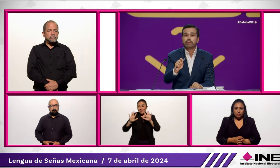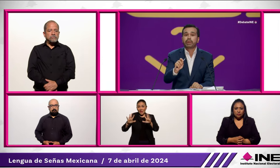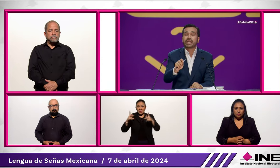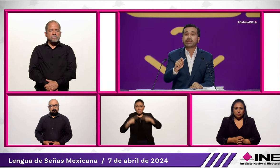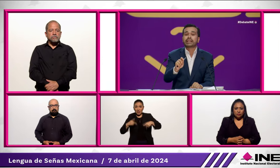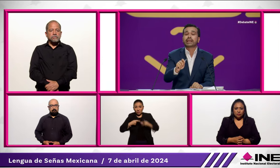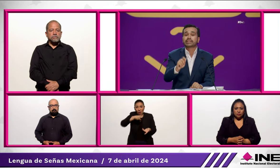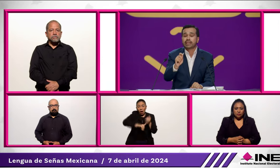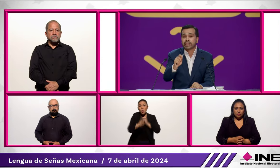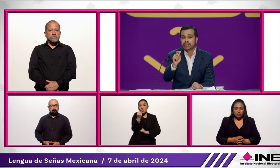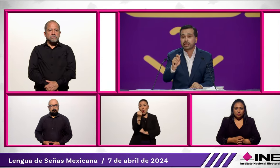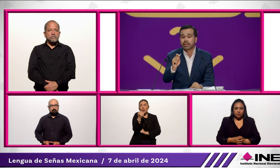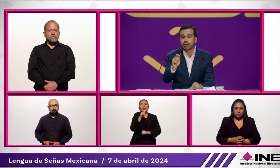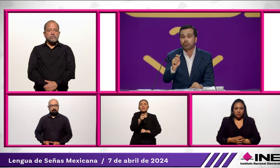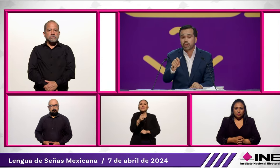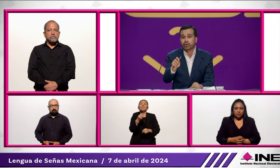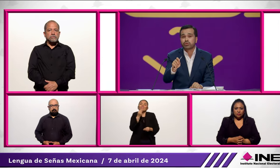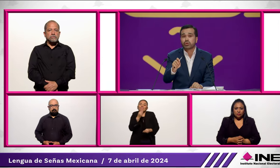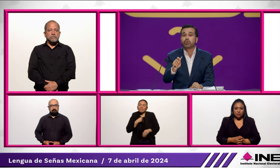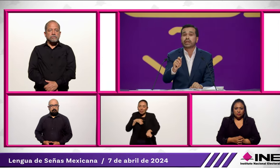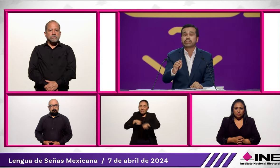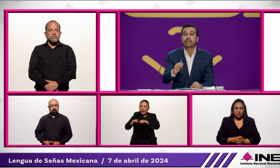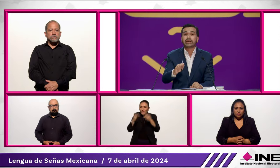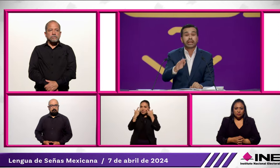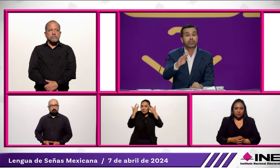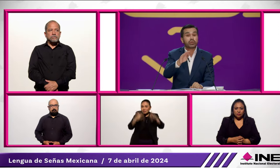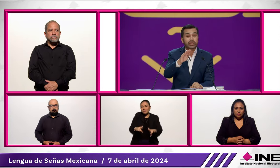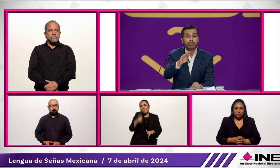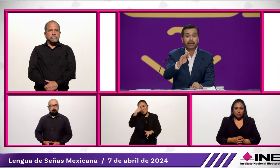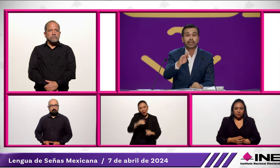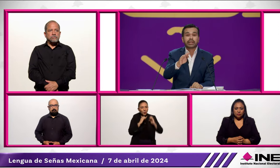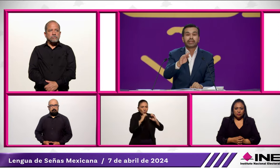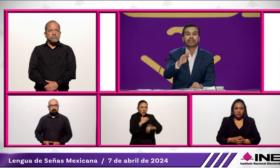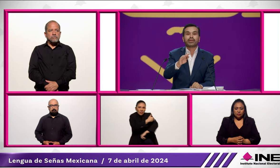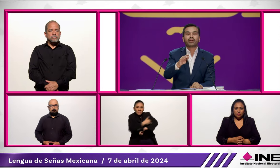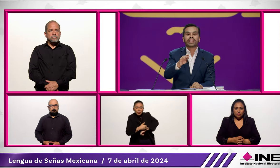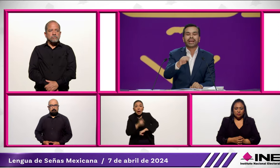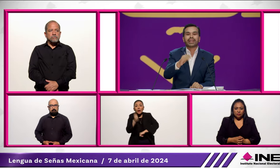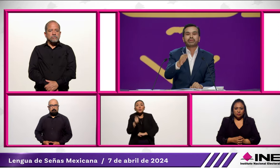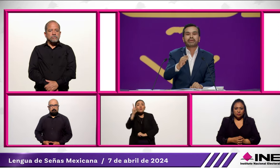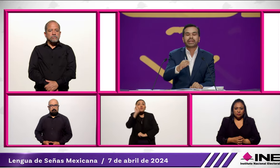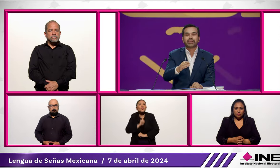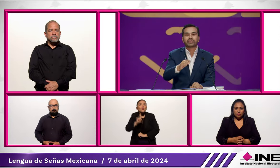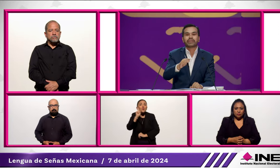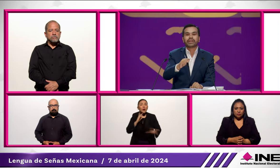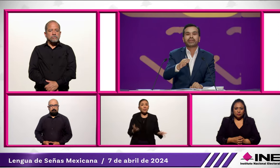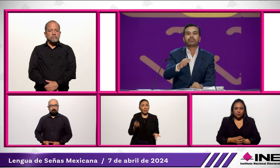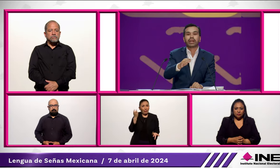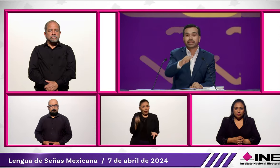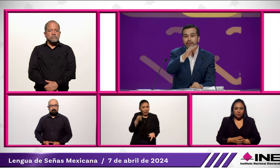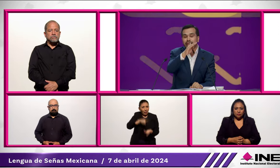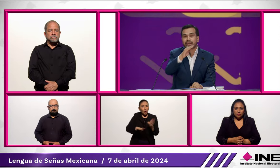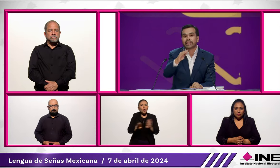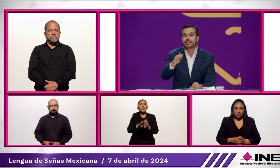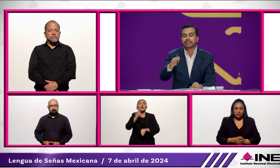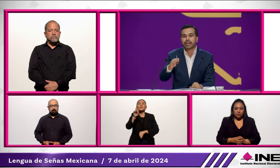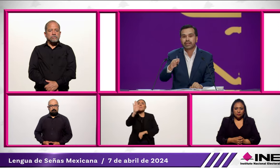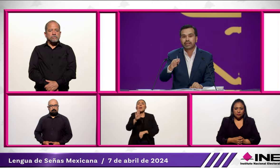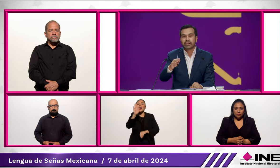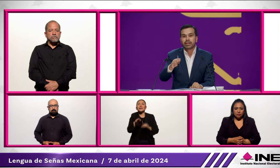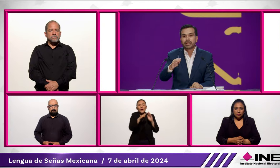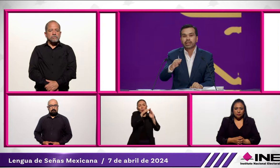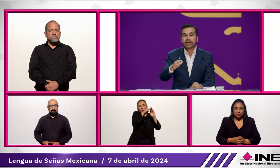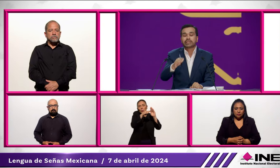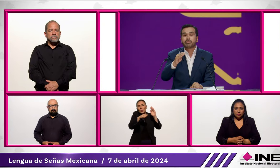laboral para dedicarse a las tareas de cuidado son mujeres. Eso nos habla de lo que la académica Viri Ríos define como la resbaladilla de